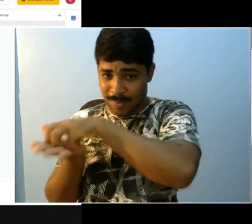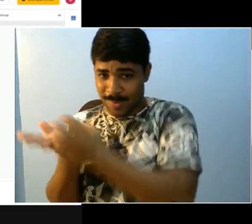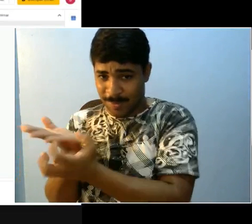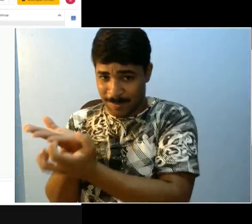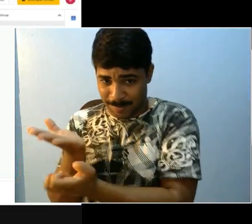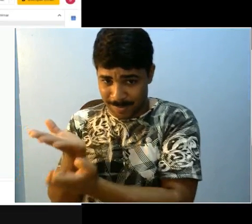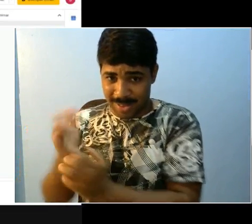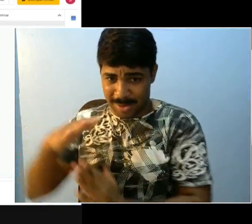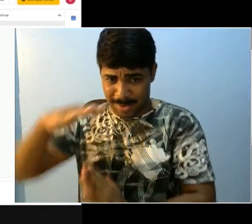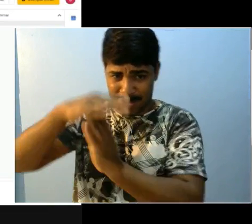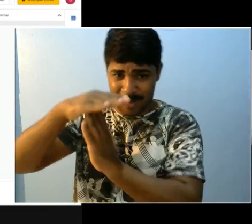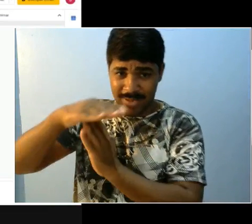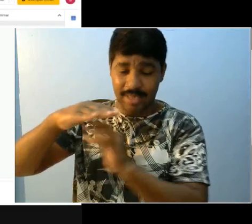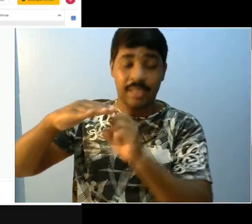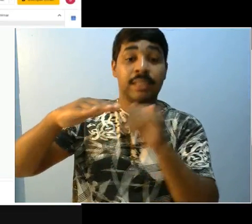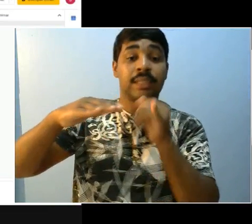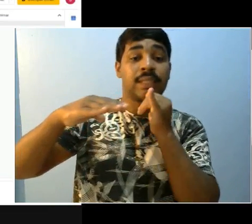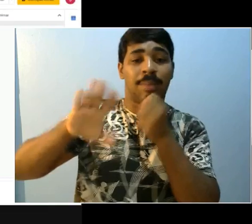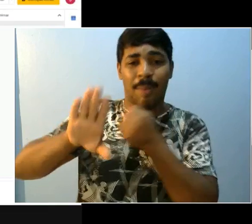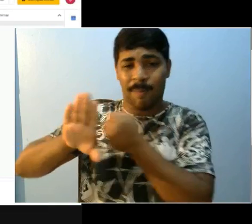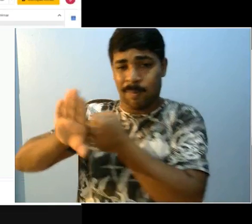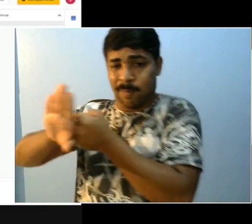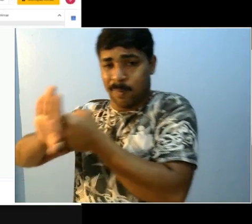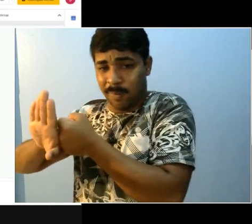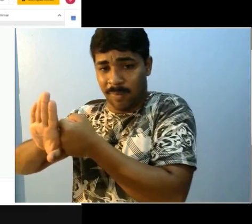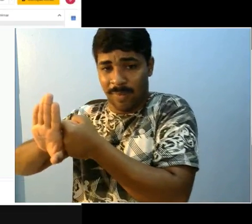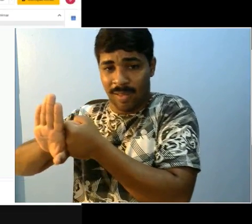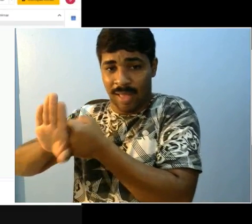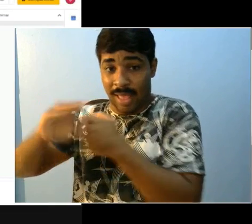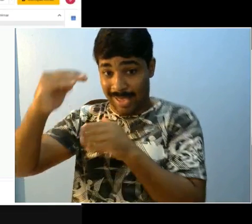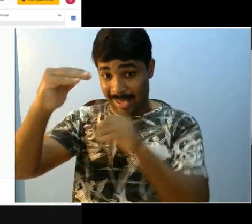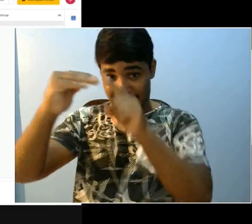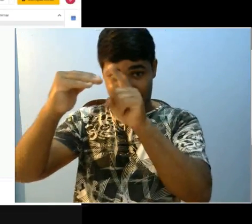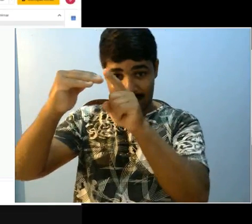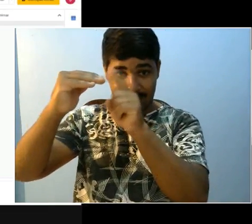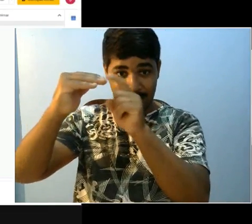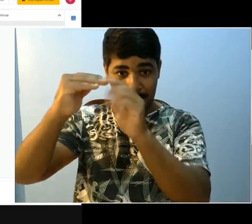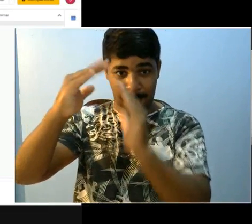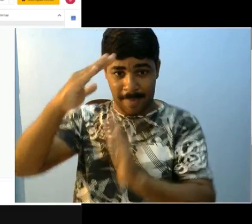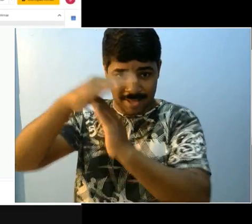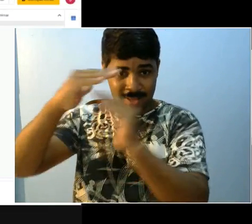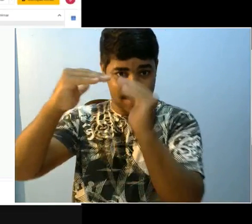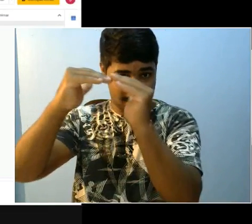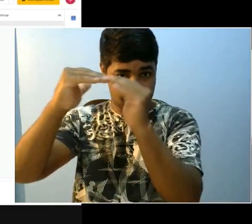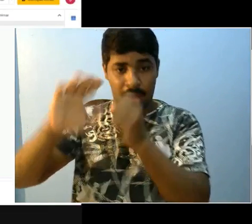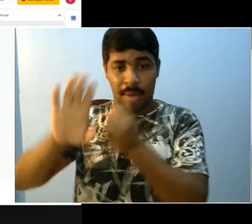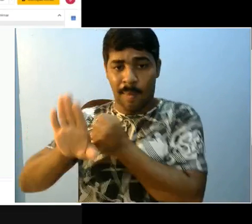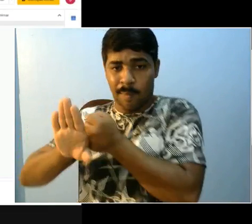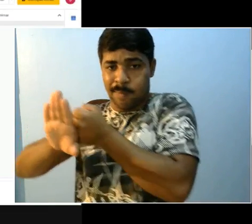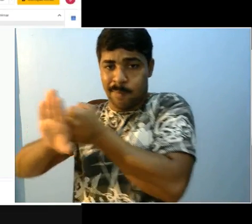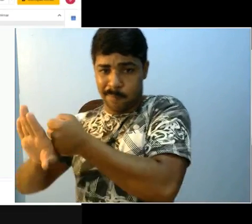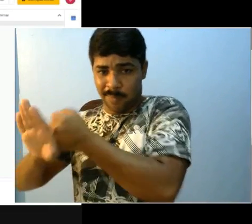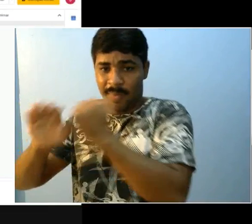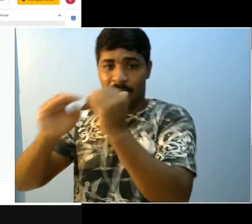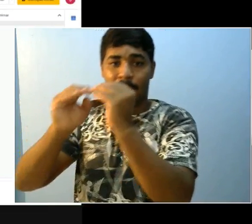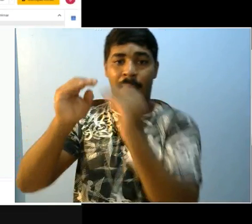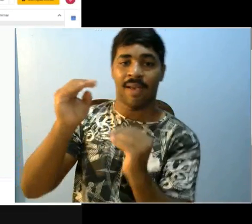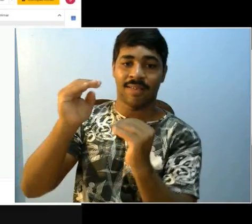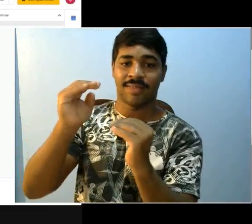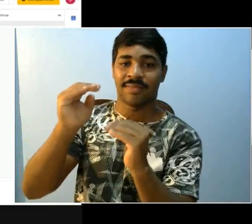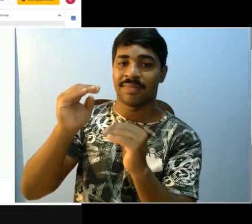uma força que é inferior a ela, o atrito responde com valor inferior,